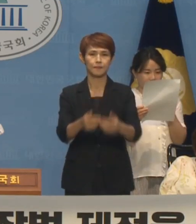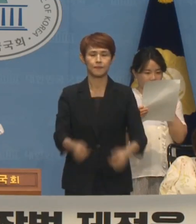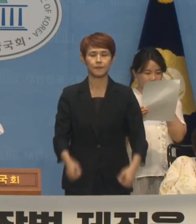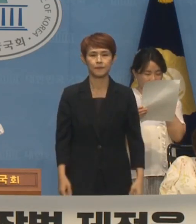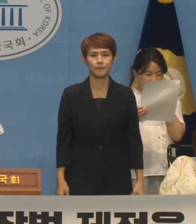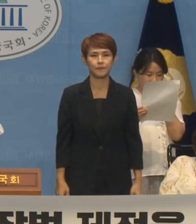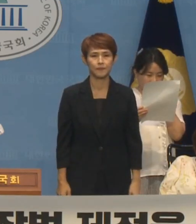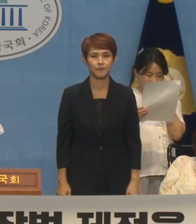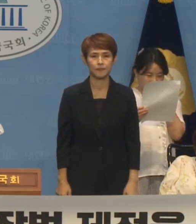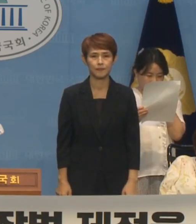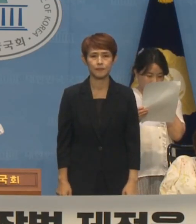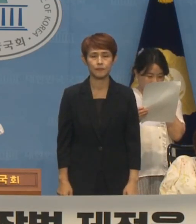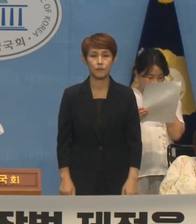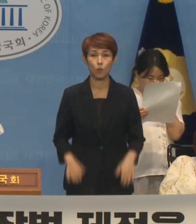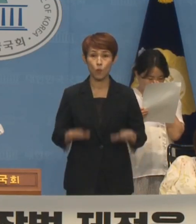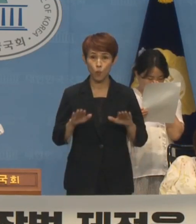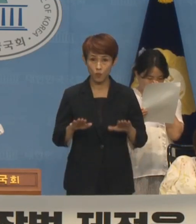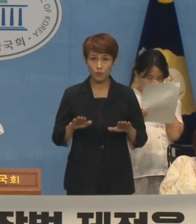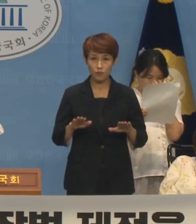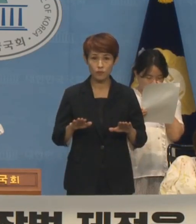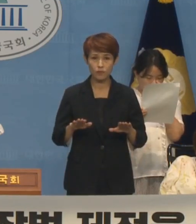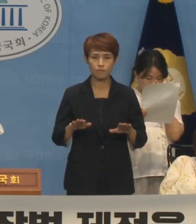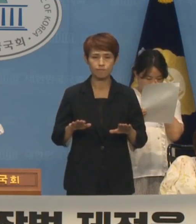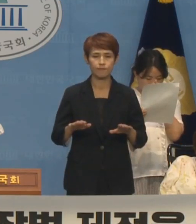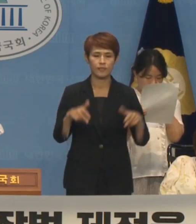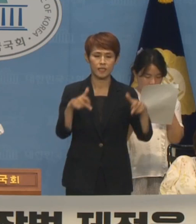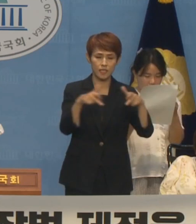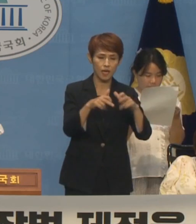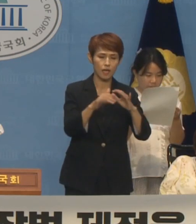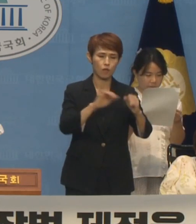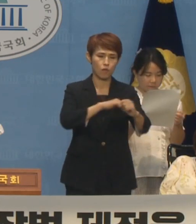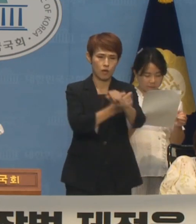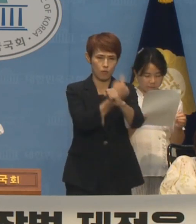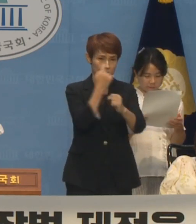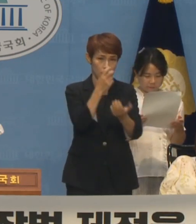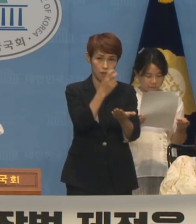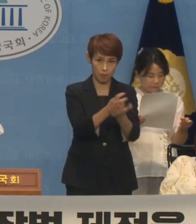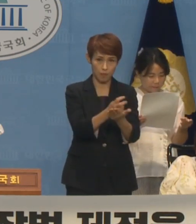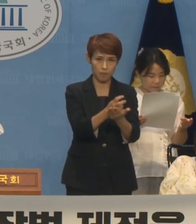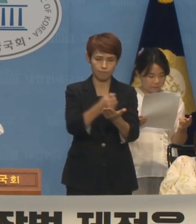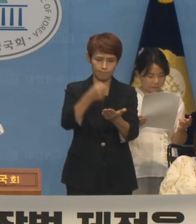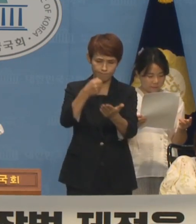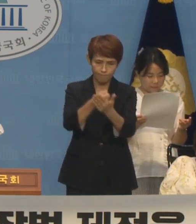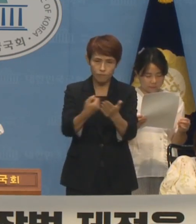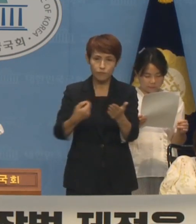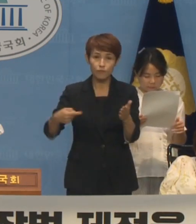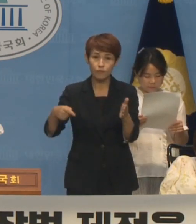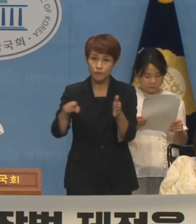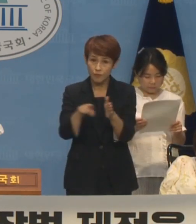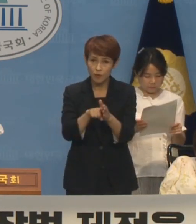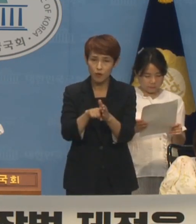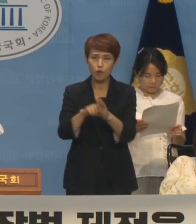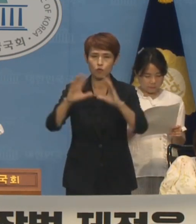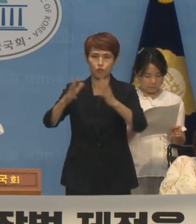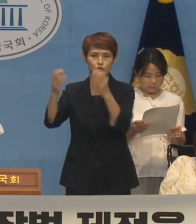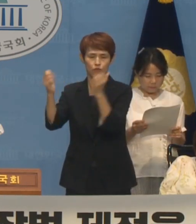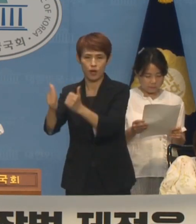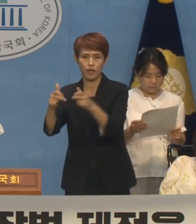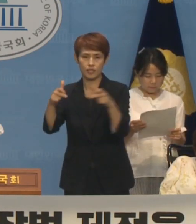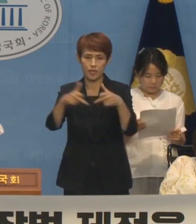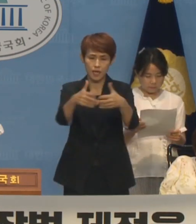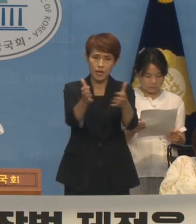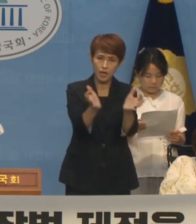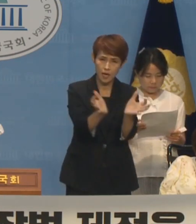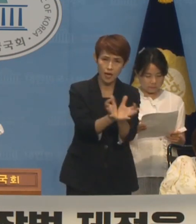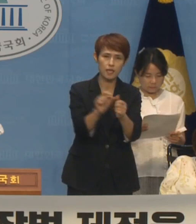기자회견문입니다. 오늘 우리는 장애인 권리보장법 제정을 위한 국회